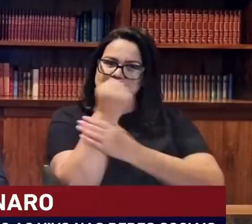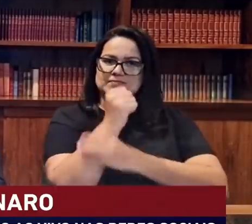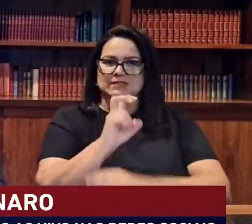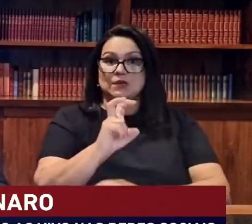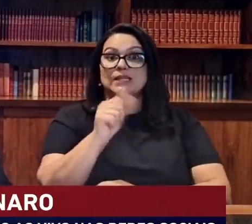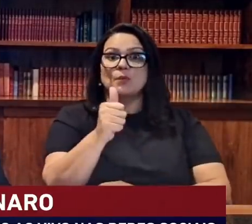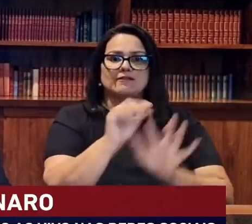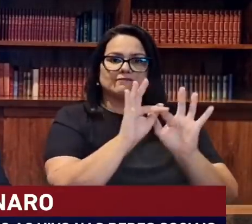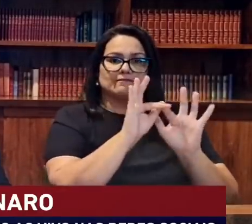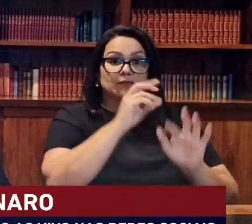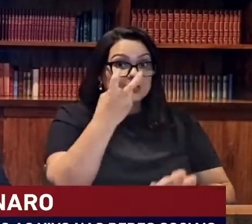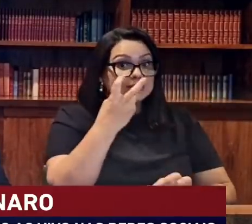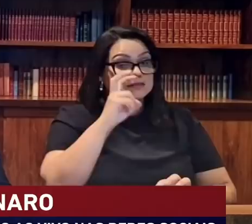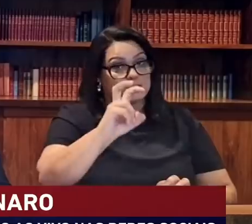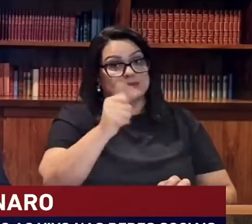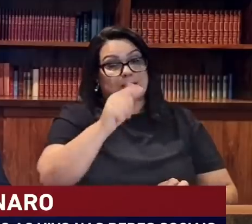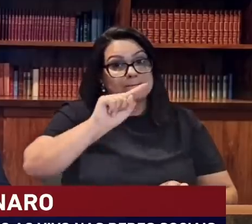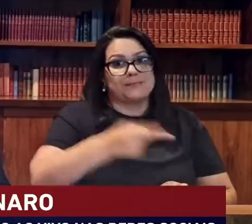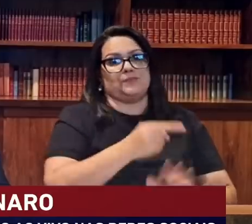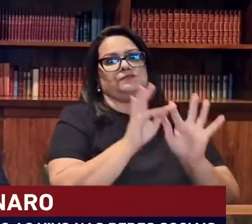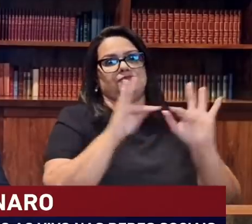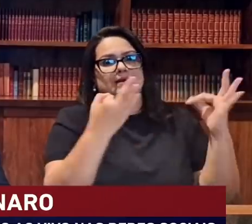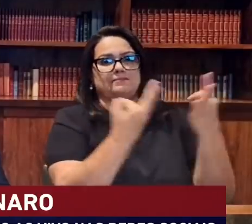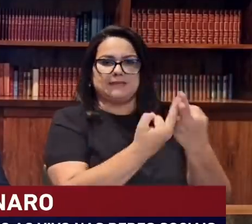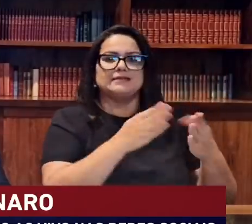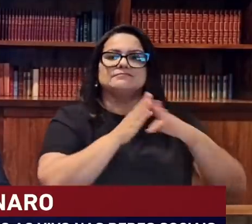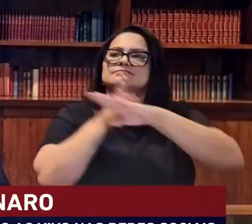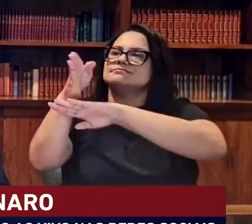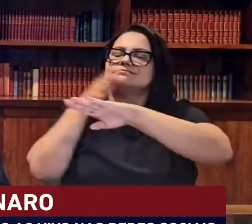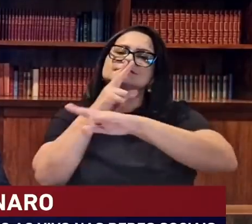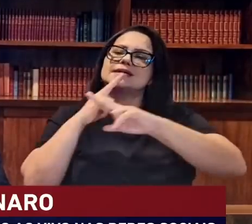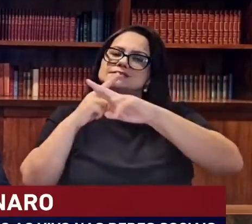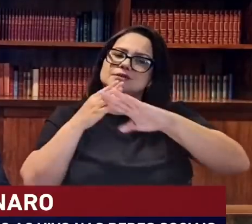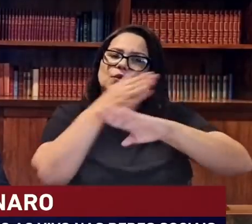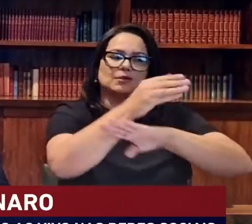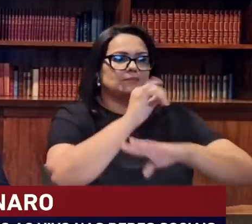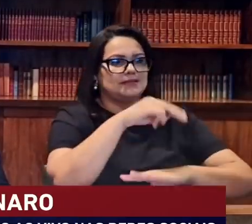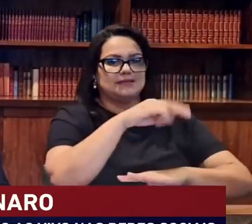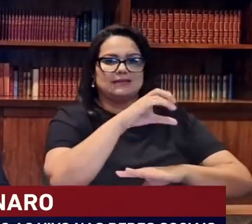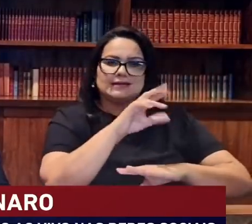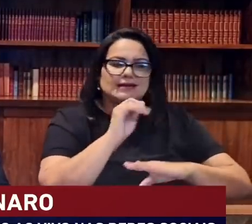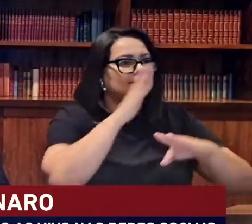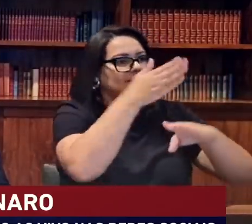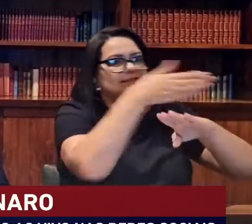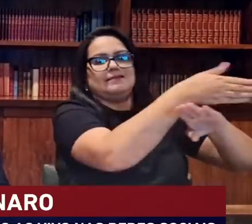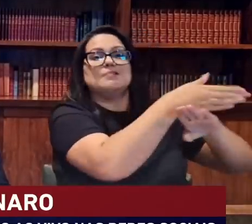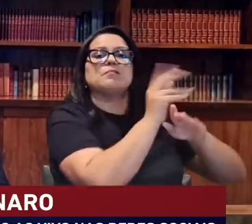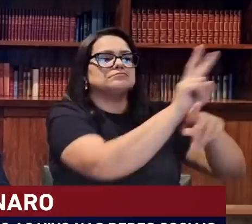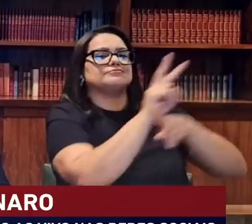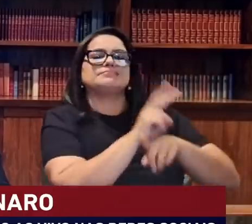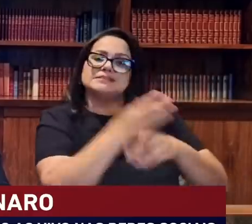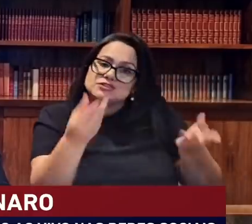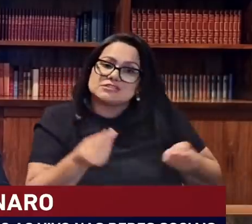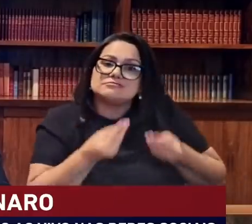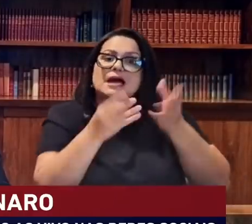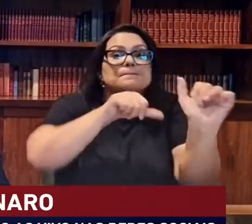buscar financiamento no Banco do Brasil, na Caixa Econômica, no INCRA. Nós estamos mudando a economia do Marajó só entregando